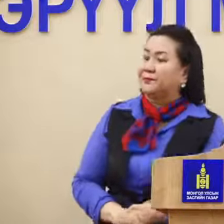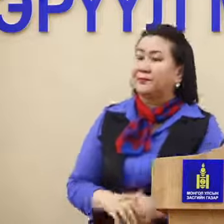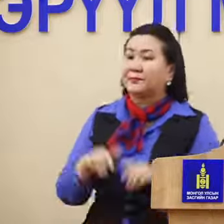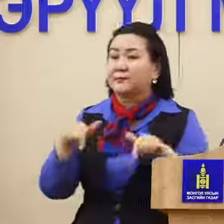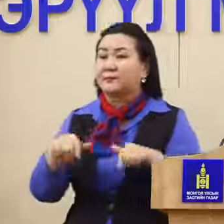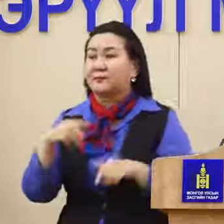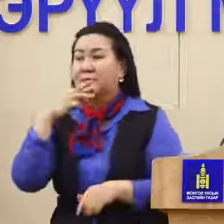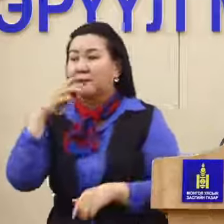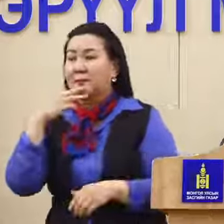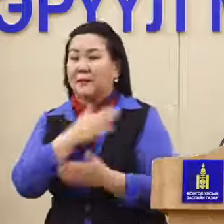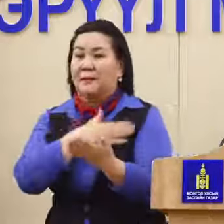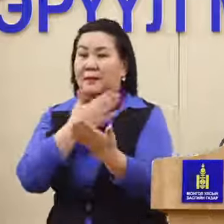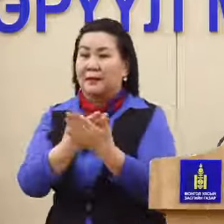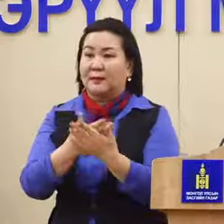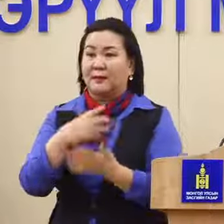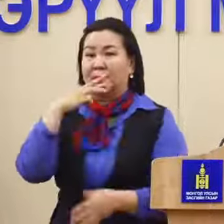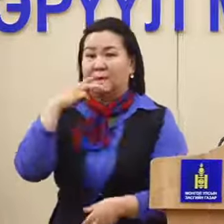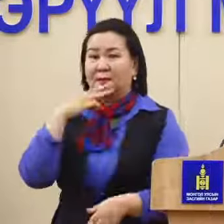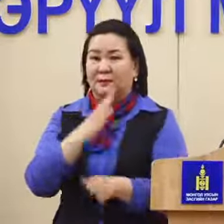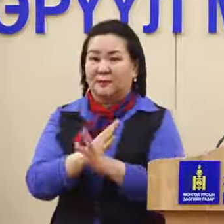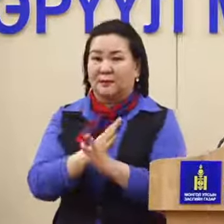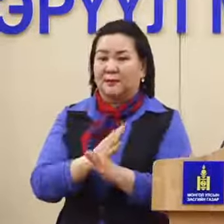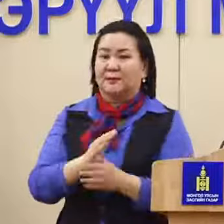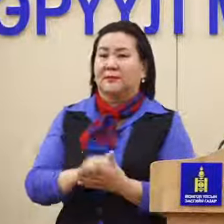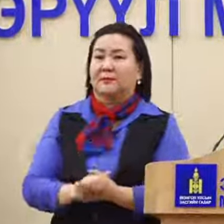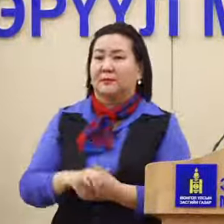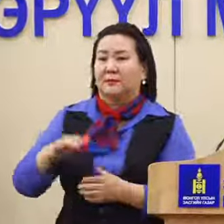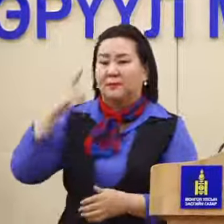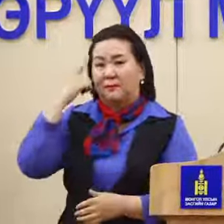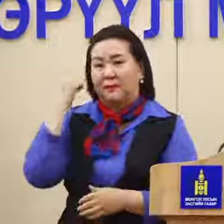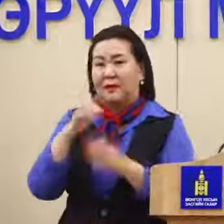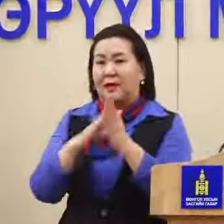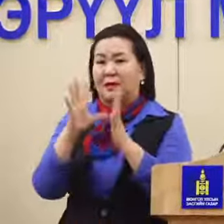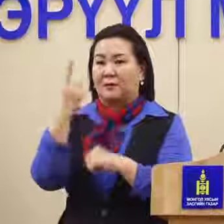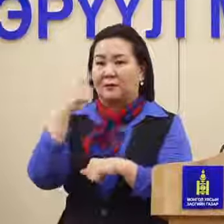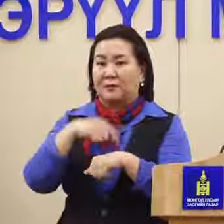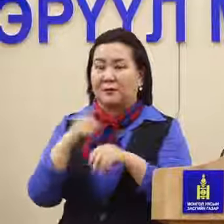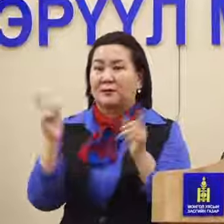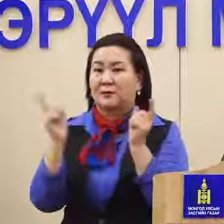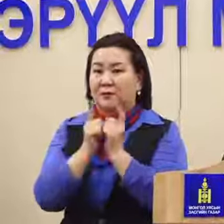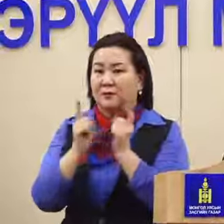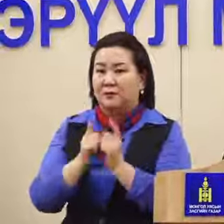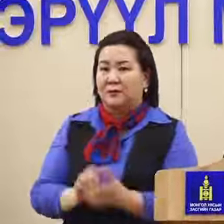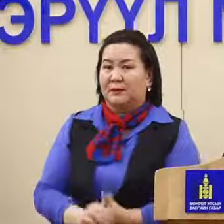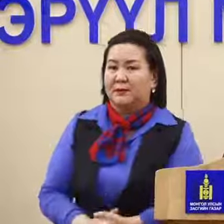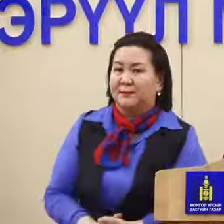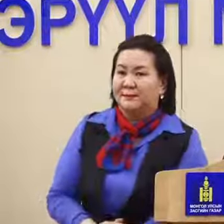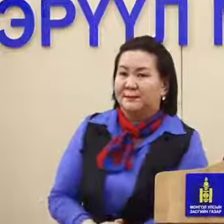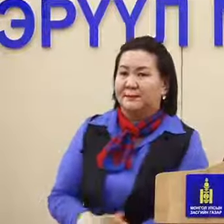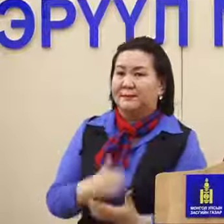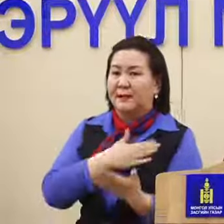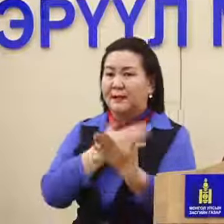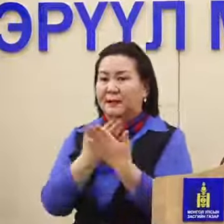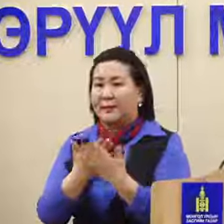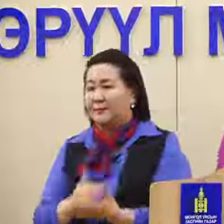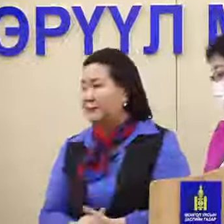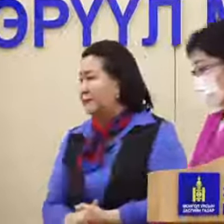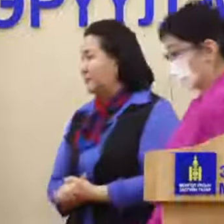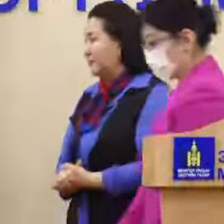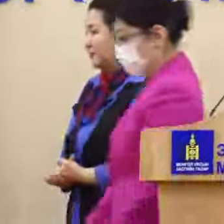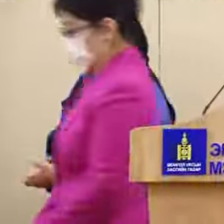За ингээд та бүхэнд баярлалаа. Өнөөдрийн ээлжид мэдээлэл дууслаа. Маргаашийнхаа одоо мэдээллийн цагаар иргэн уулзъя. Баярлалаа.